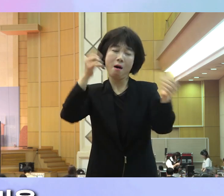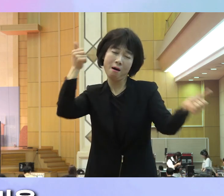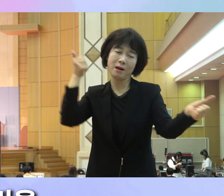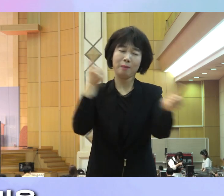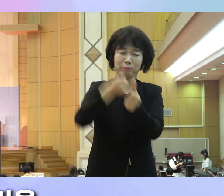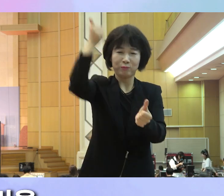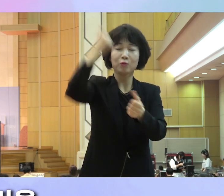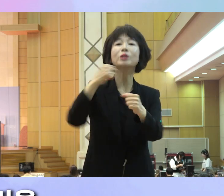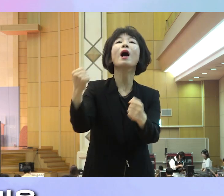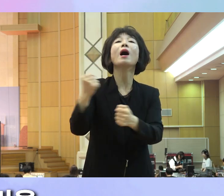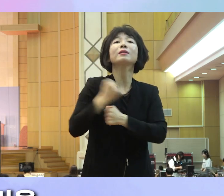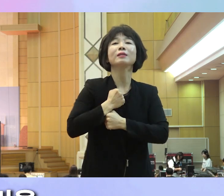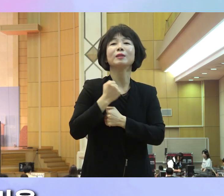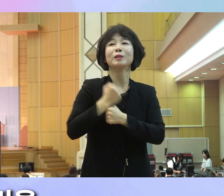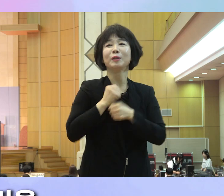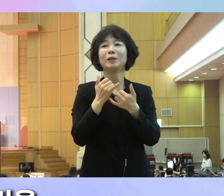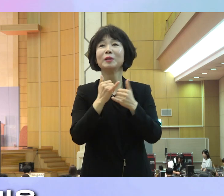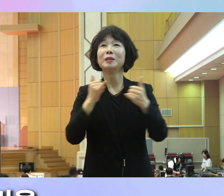승천한